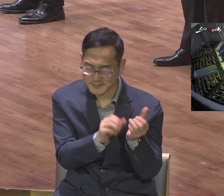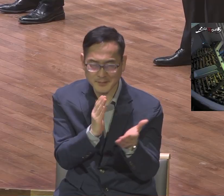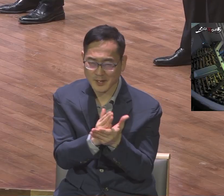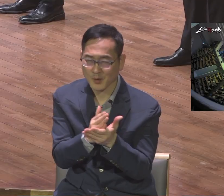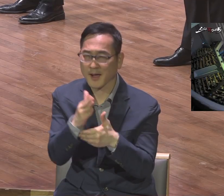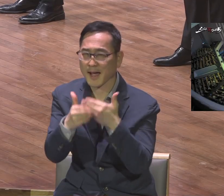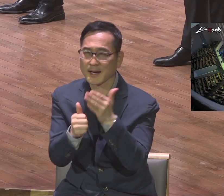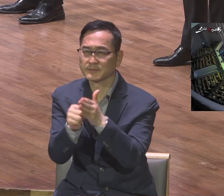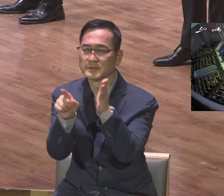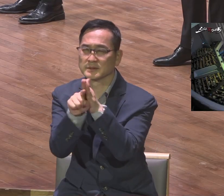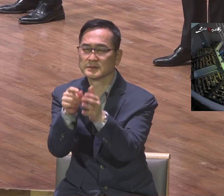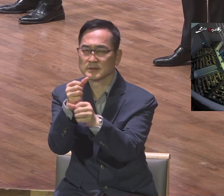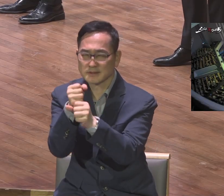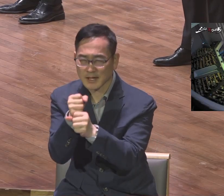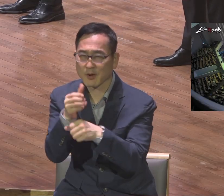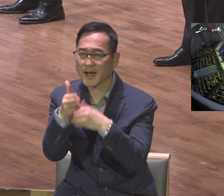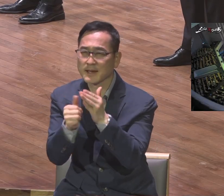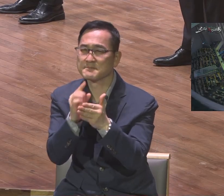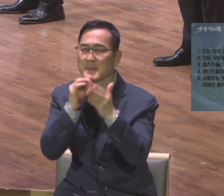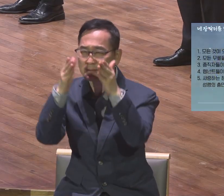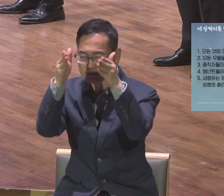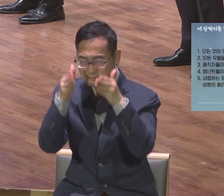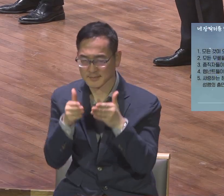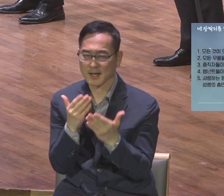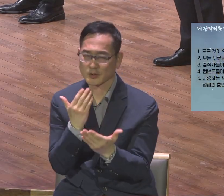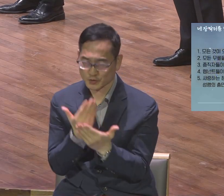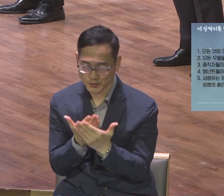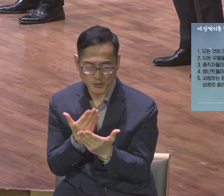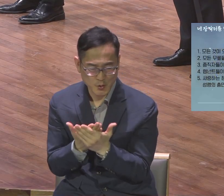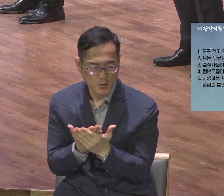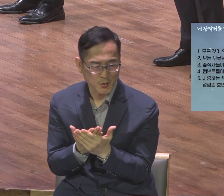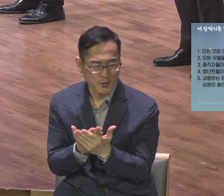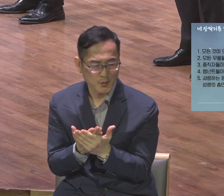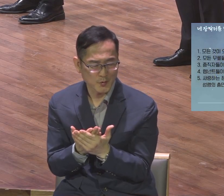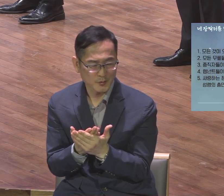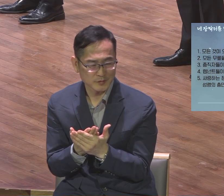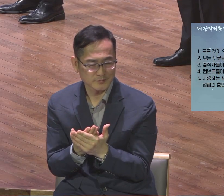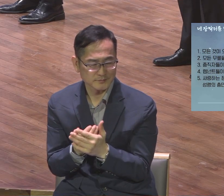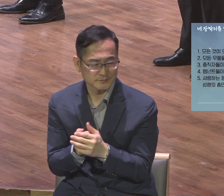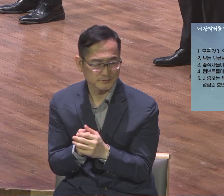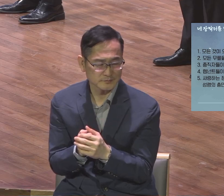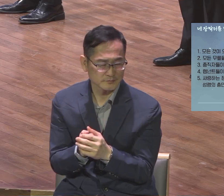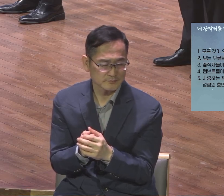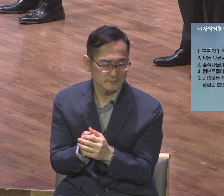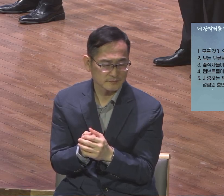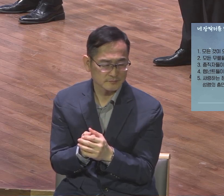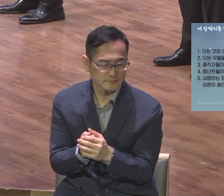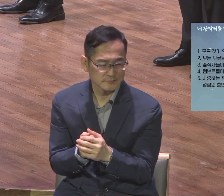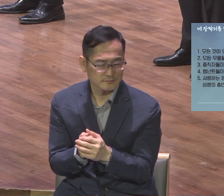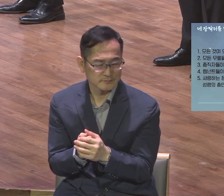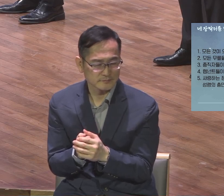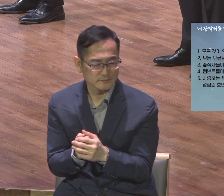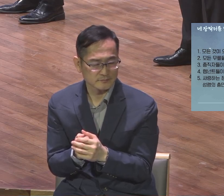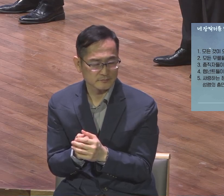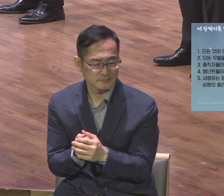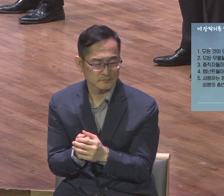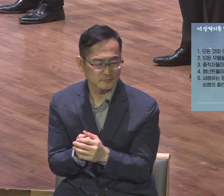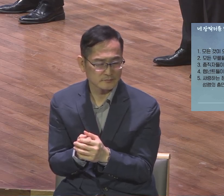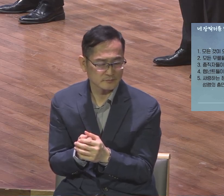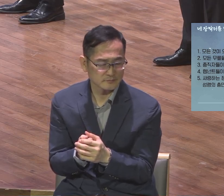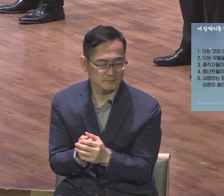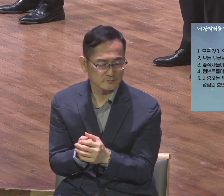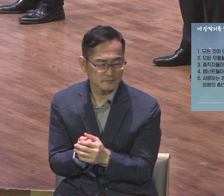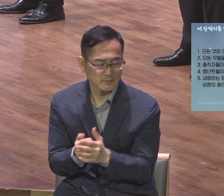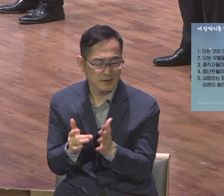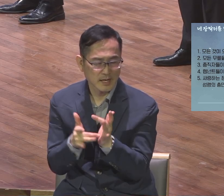생각과 마음의 무릎을 꿇고 하나님께 기도하며 나아가길 소망합니다. 우리가 사랑하는 예원교회를 위해 기도합시다. 하나님,